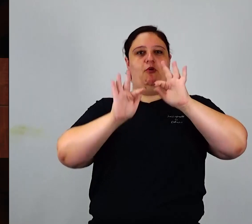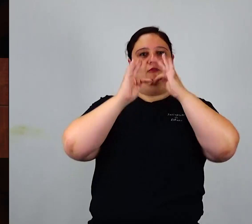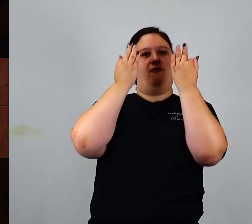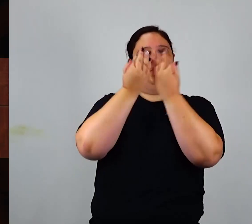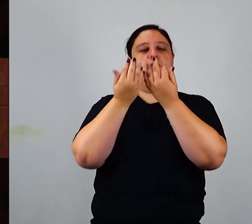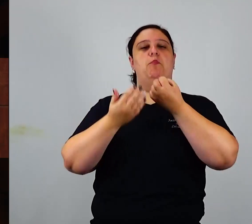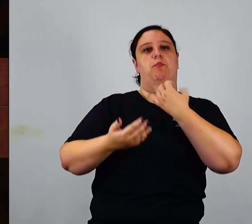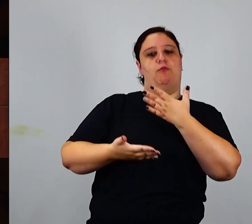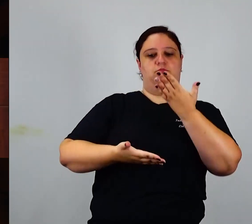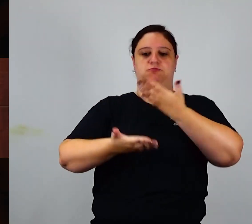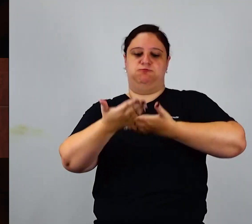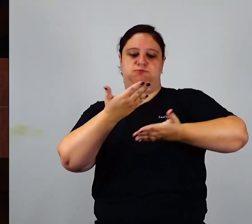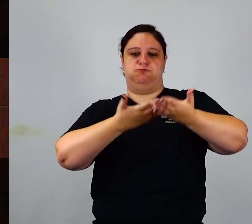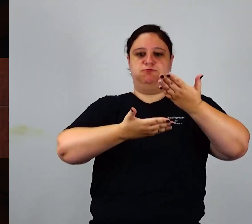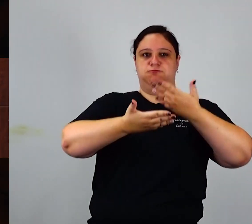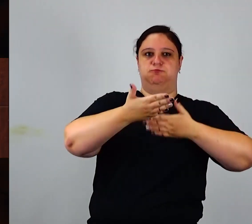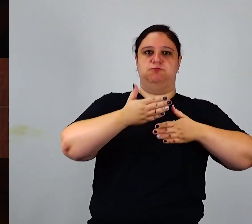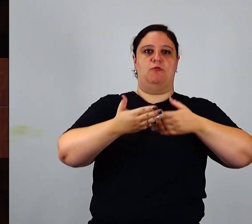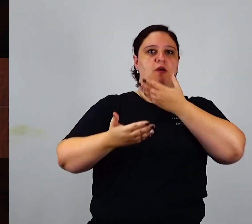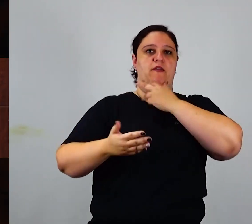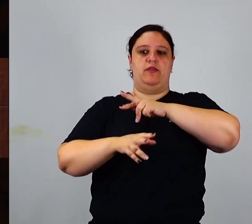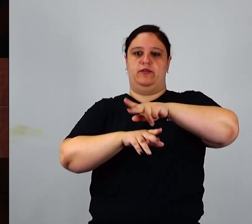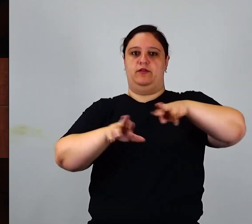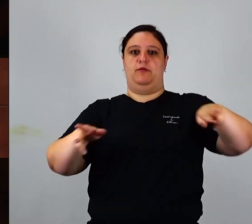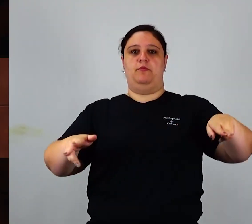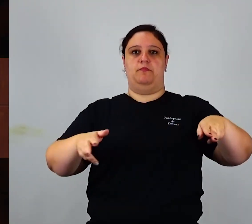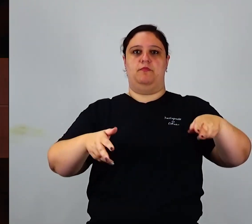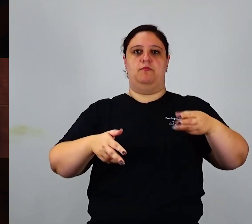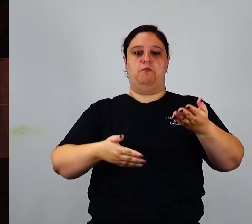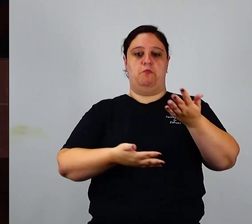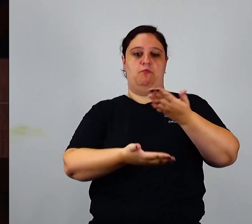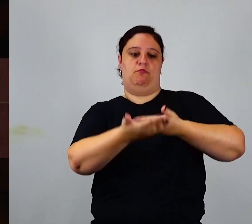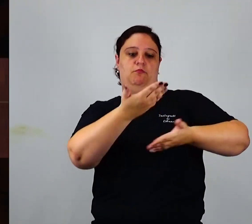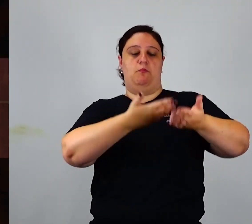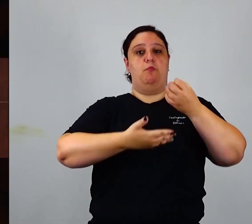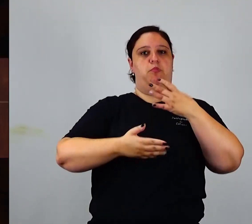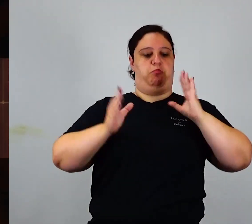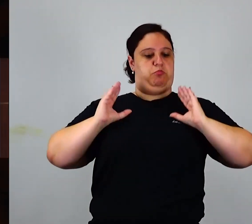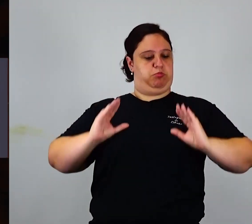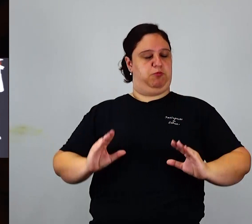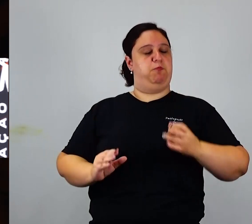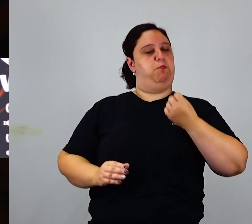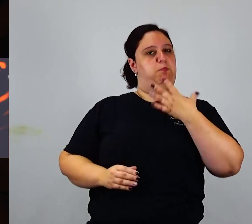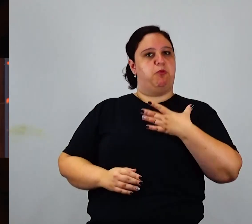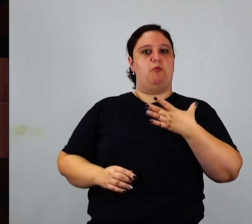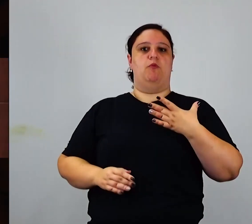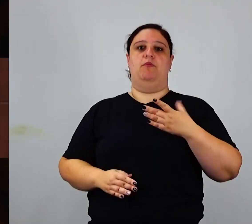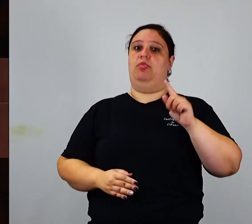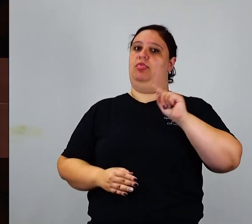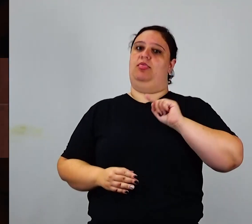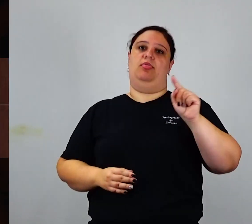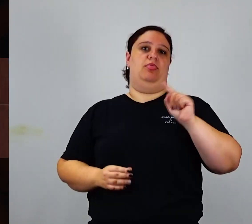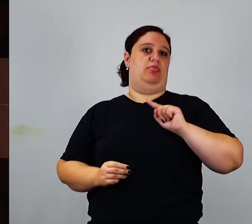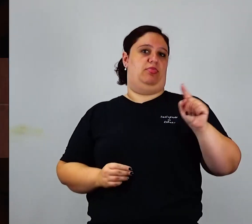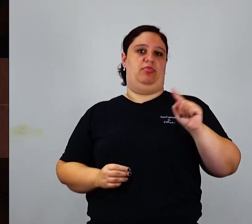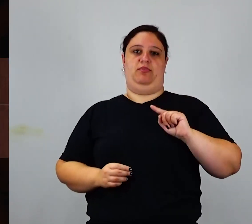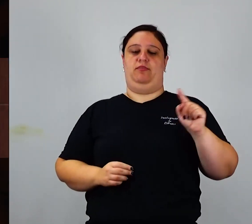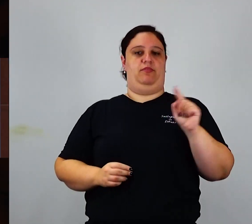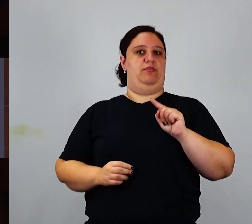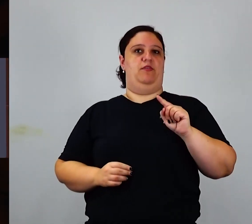seu relacionamento com os irmãos. Não depende do seu comportamento. Não depende do que você